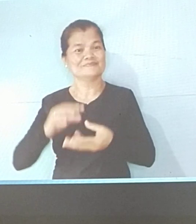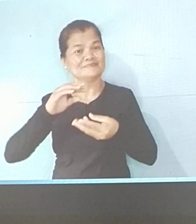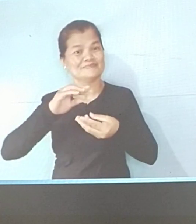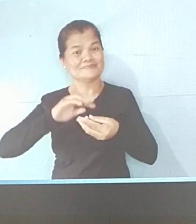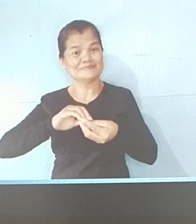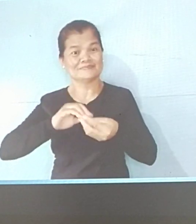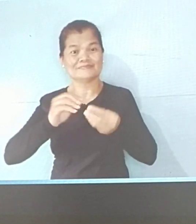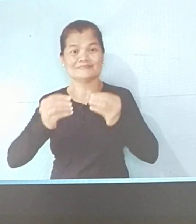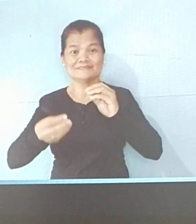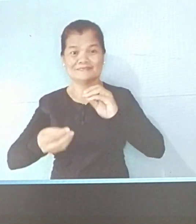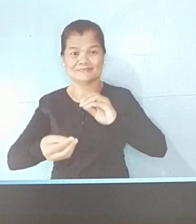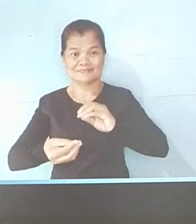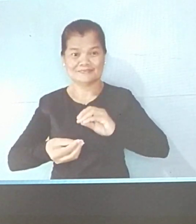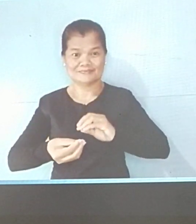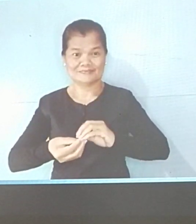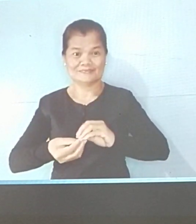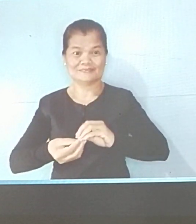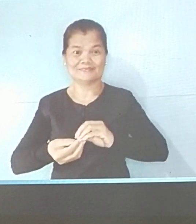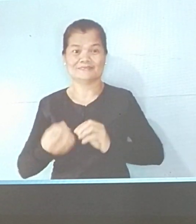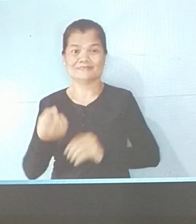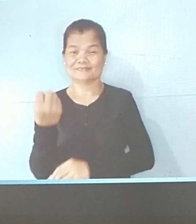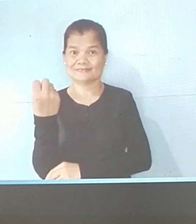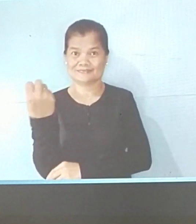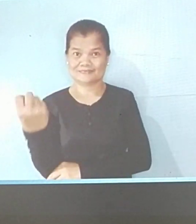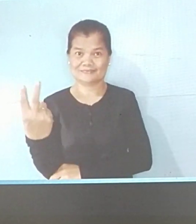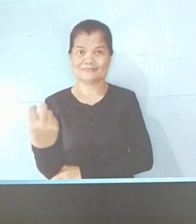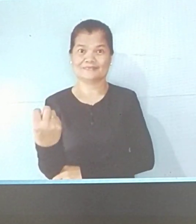Tulog-tulog na rin. Number Letter 12. 12. Ito ko pala.